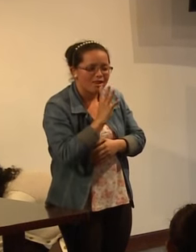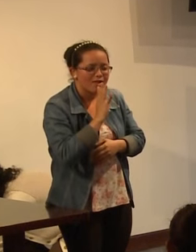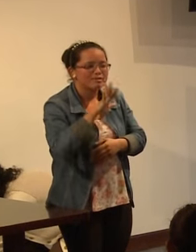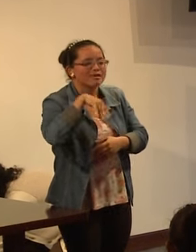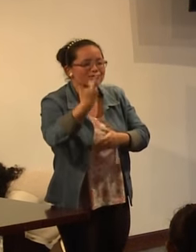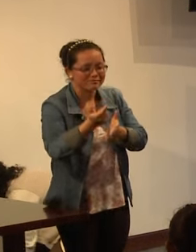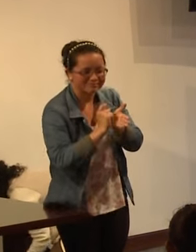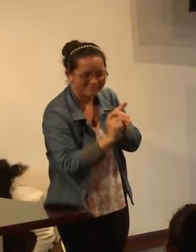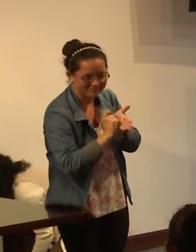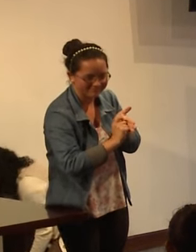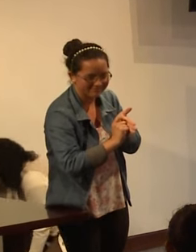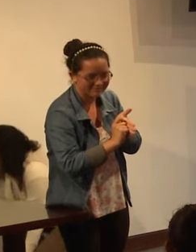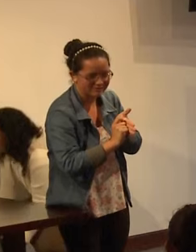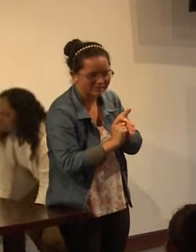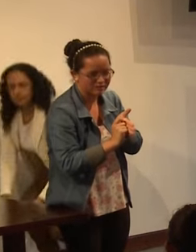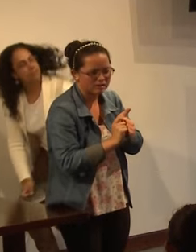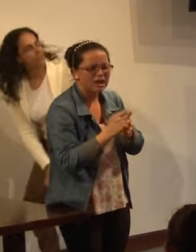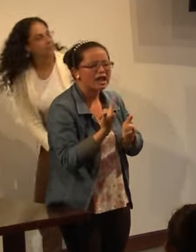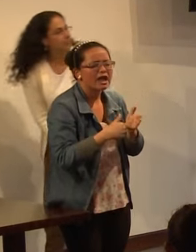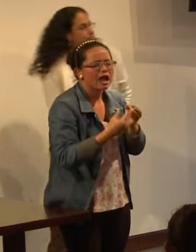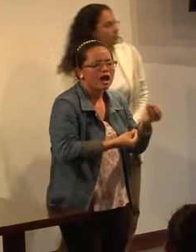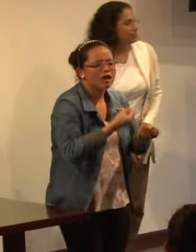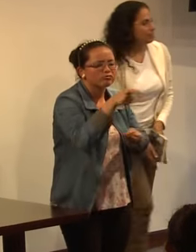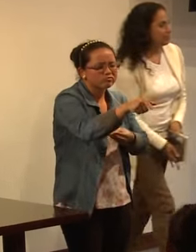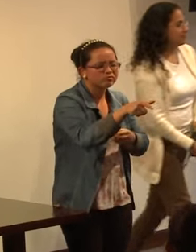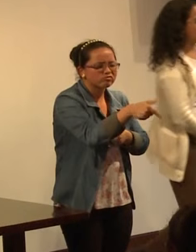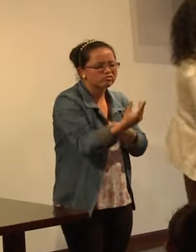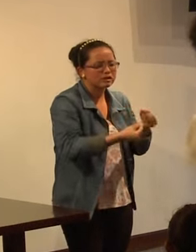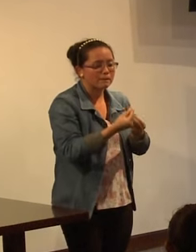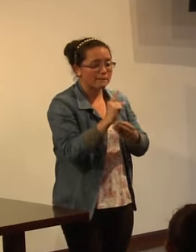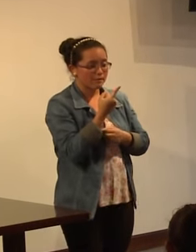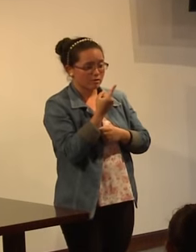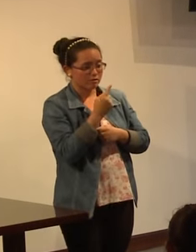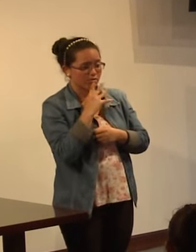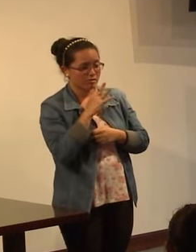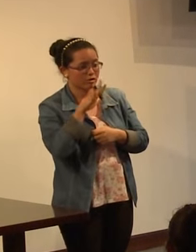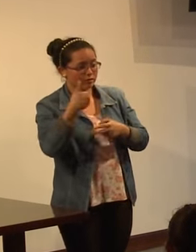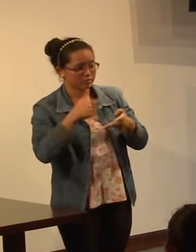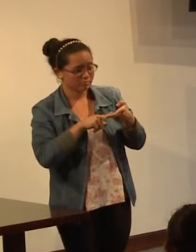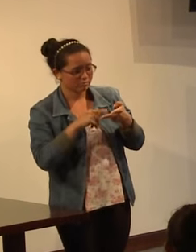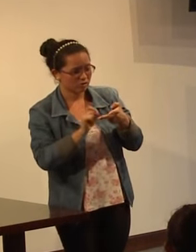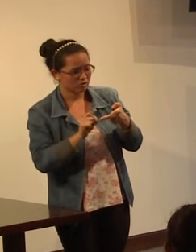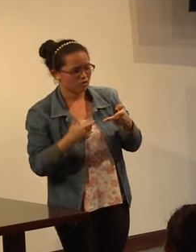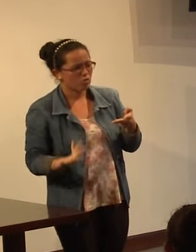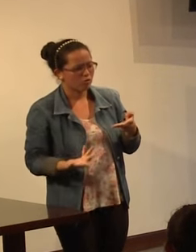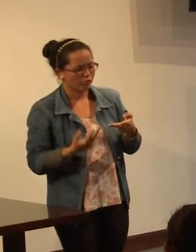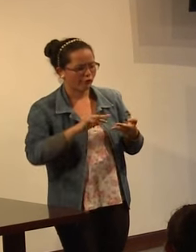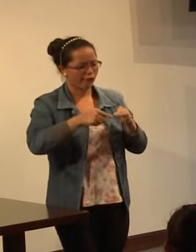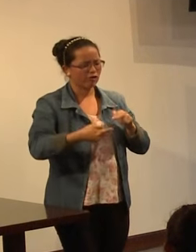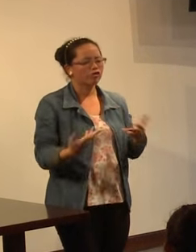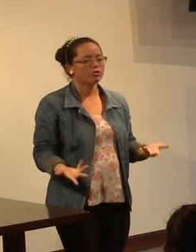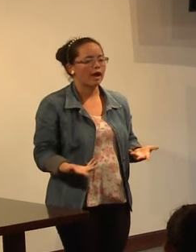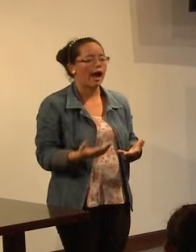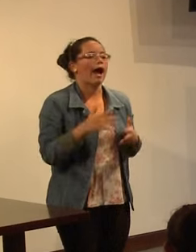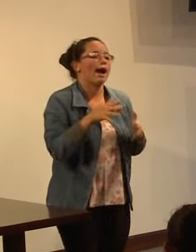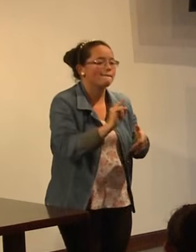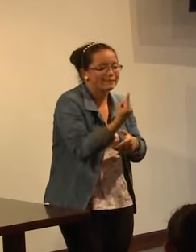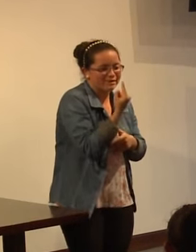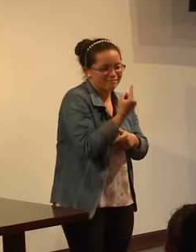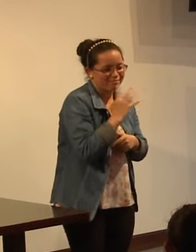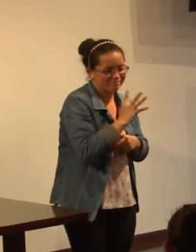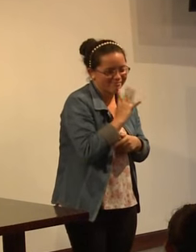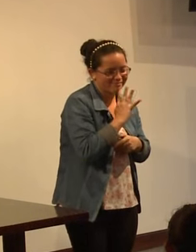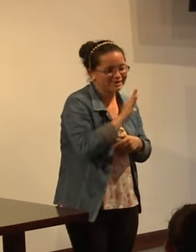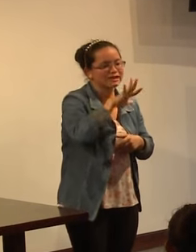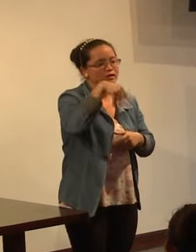escribir. ¿Qué hace el ser humano primero? ¿Escribe o habla? Habla y escucha. ¿Y por qué lo aprende? ¿Por qué se les ocurre que un niño aprende a hablar español, por